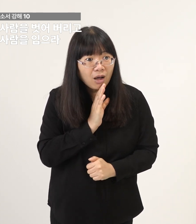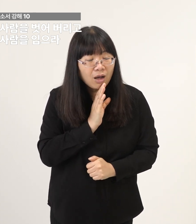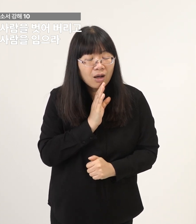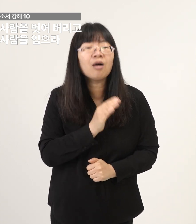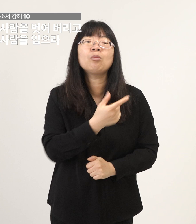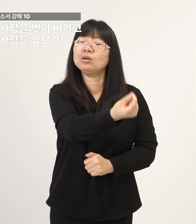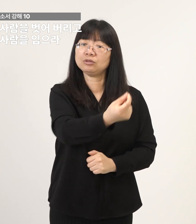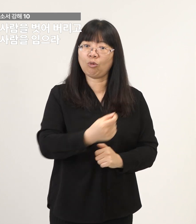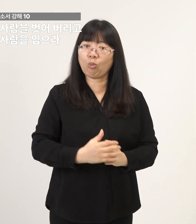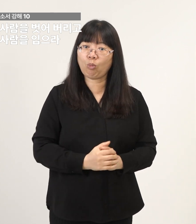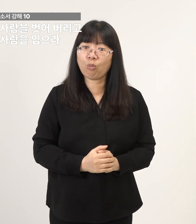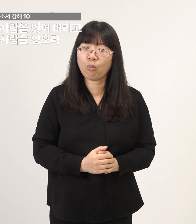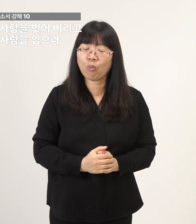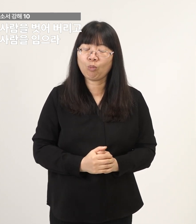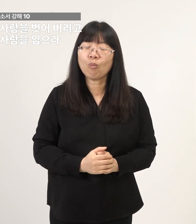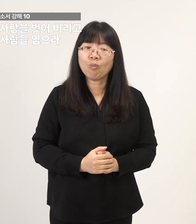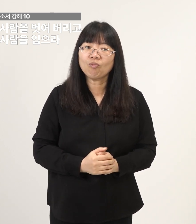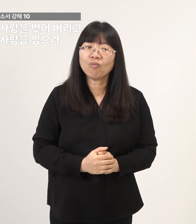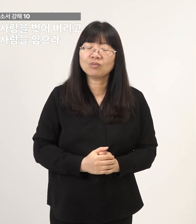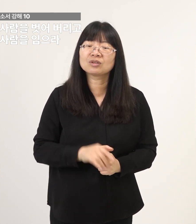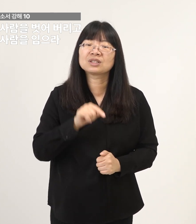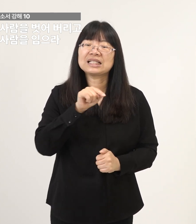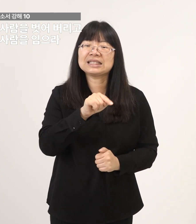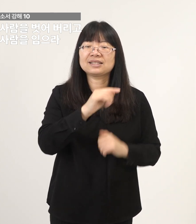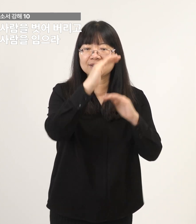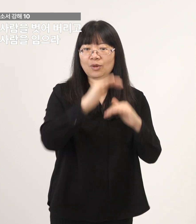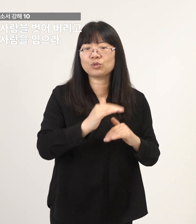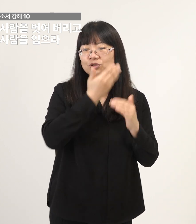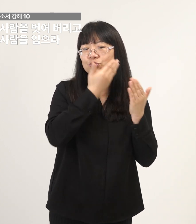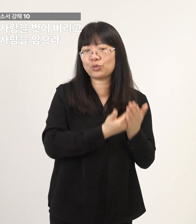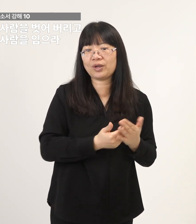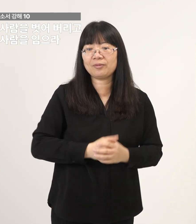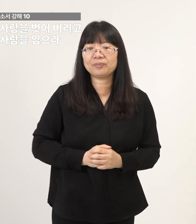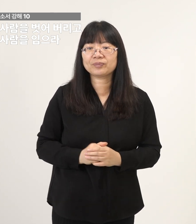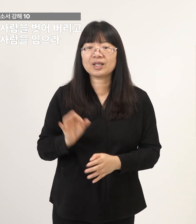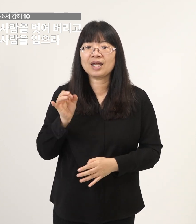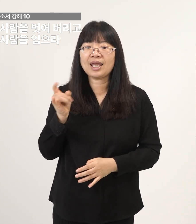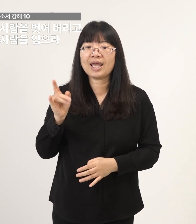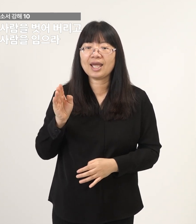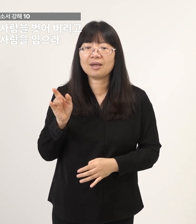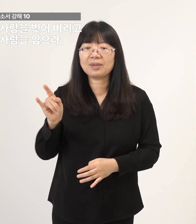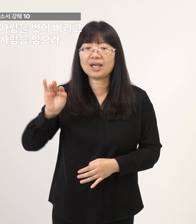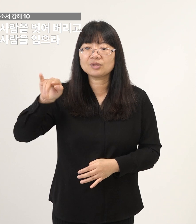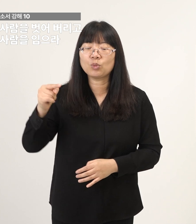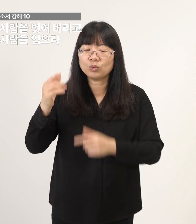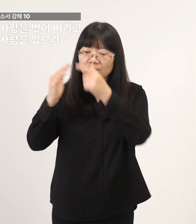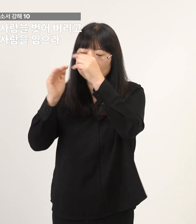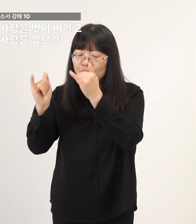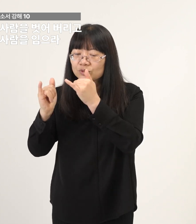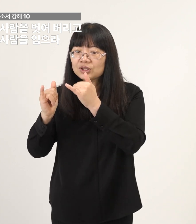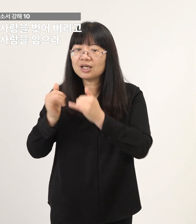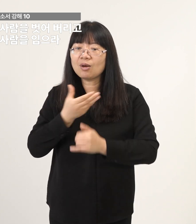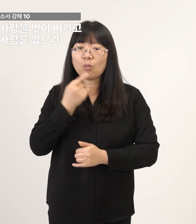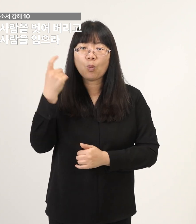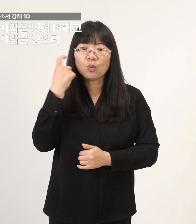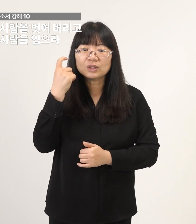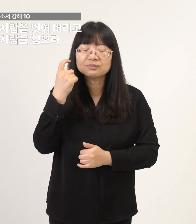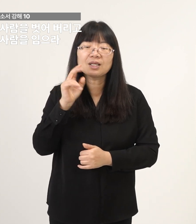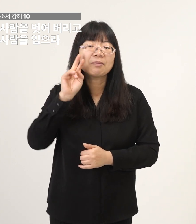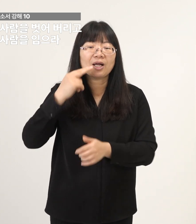거예요. 사실은 에베소 성도들은 복음을 누구에게 들었습니까? 바울에게